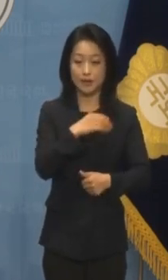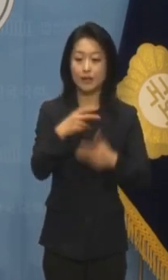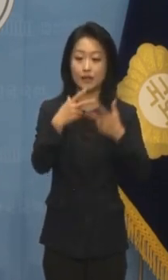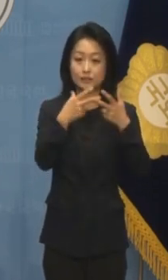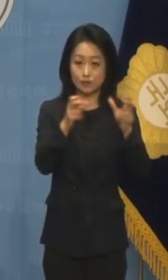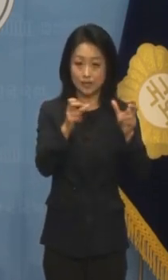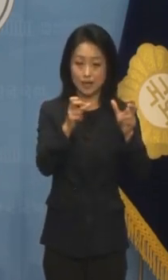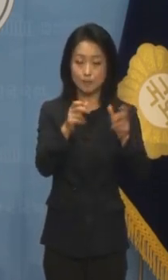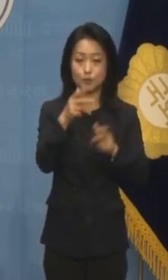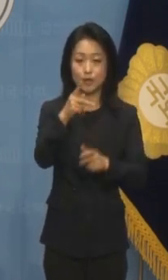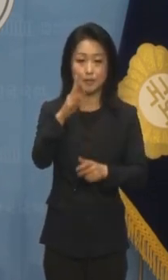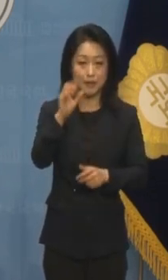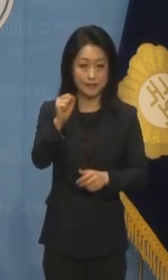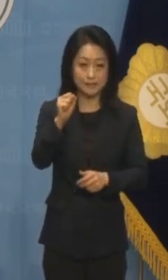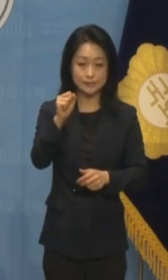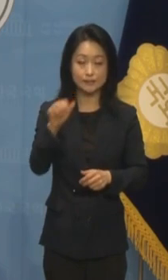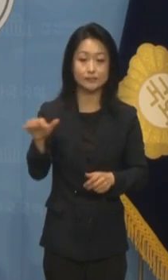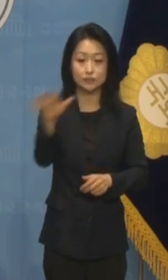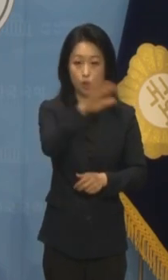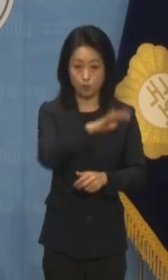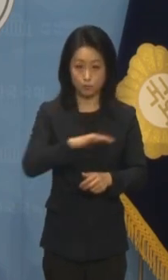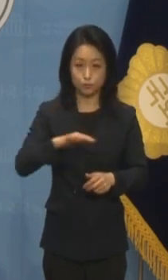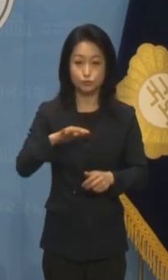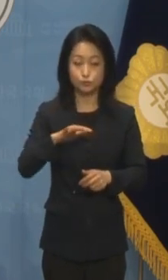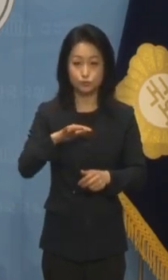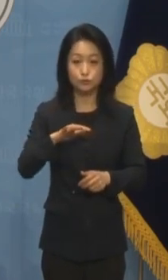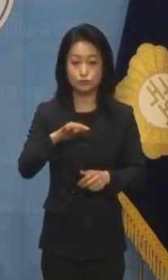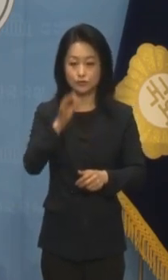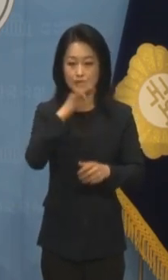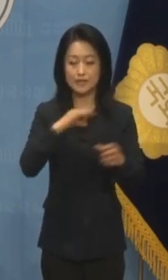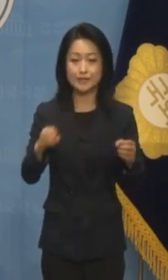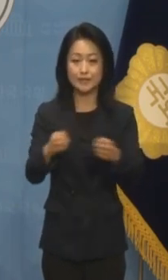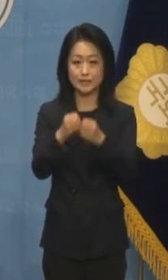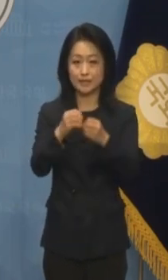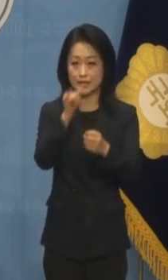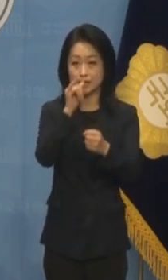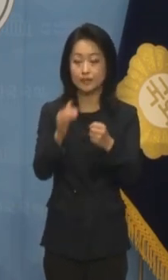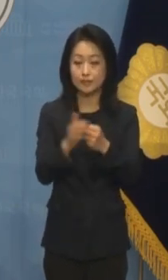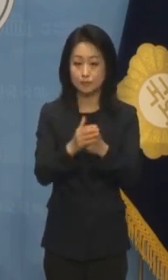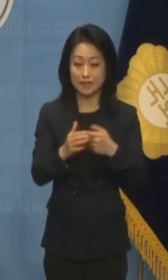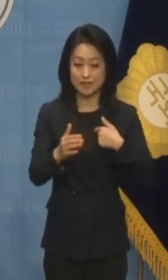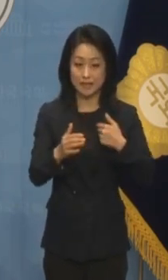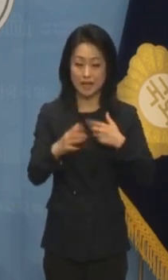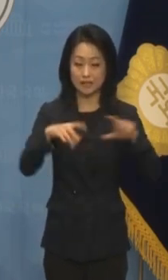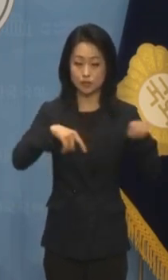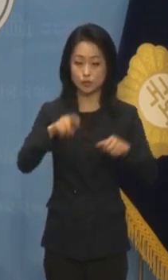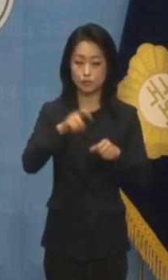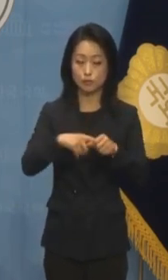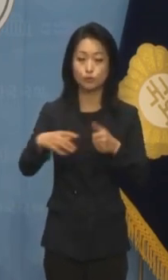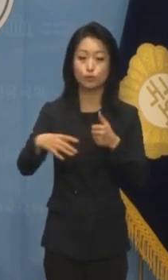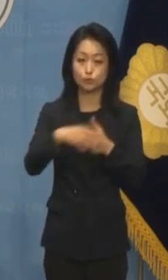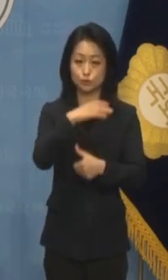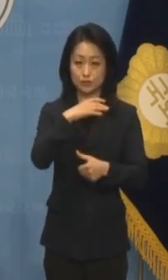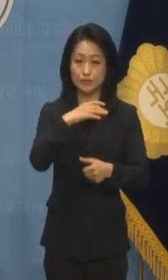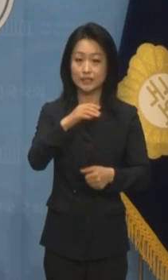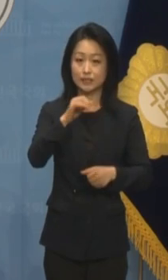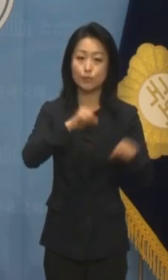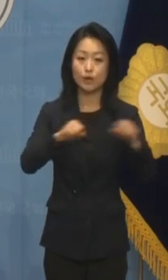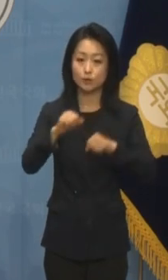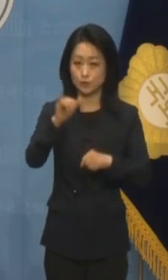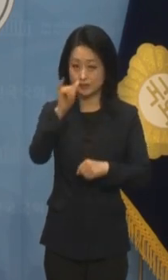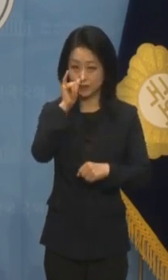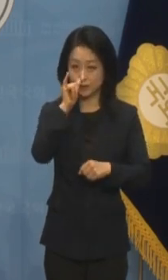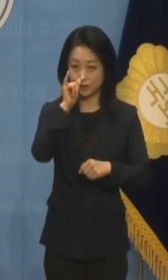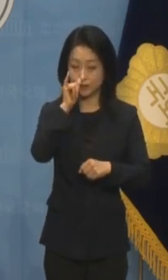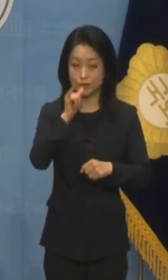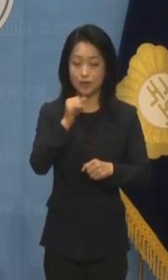그렇고 KBS도 그렇고 전부 다 이해관계가 일치된다, 나를 정치적으로 죽이기 위해서 지금 하고 있는 거니까 그런